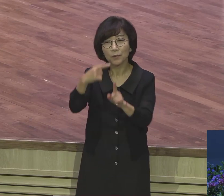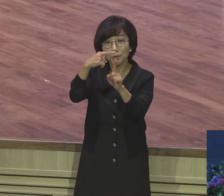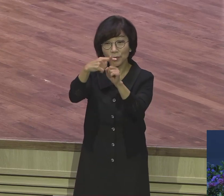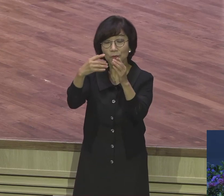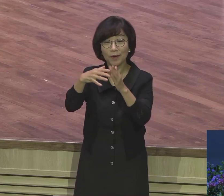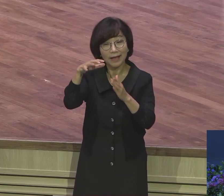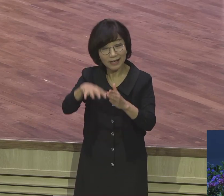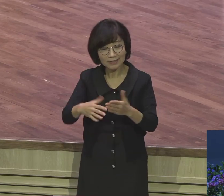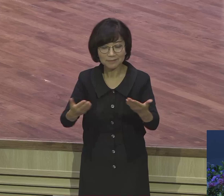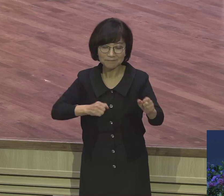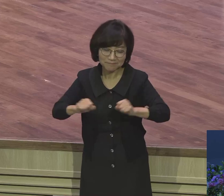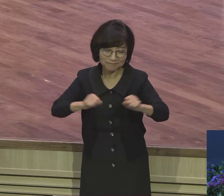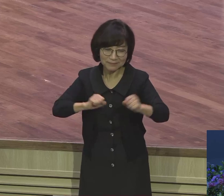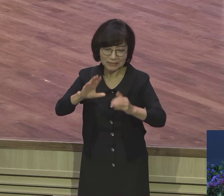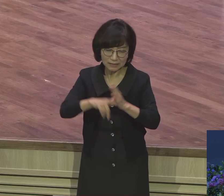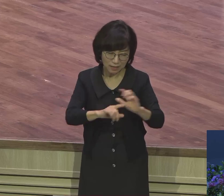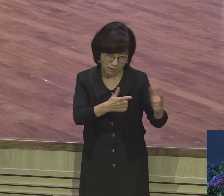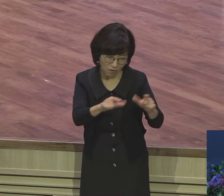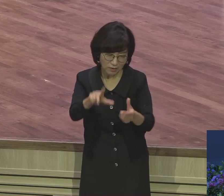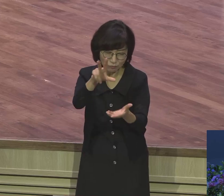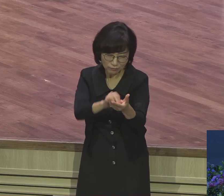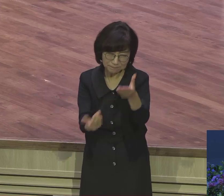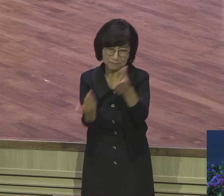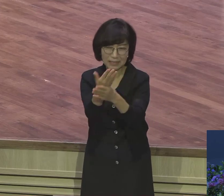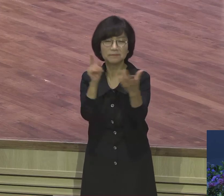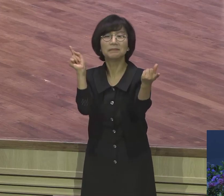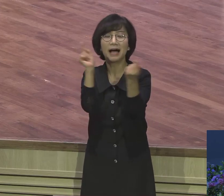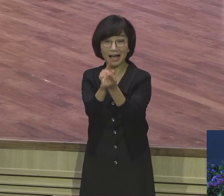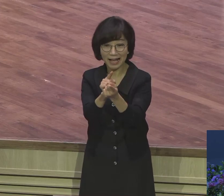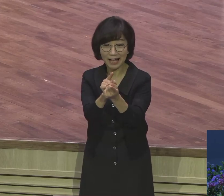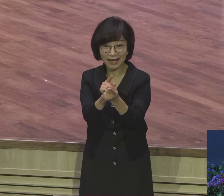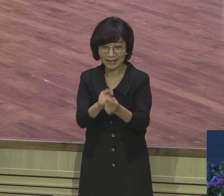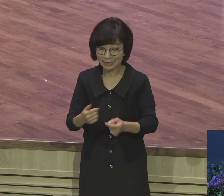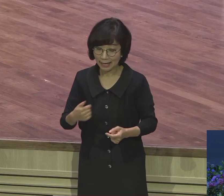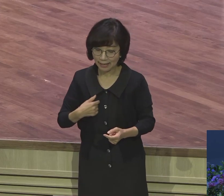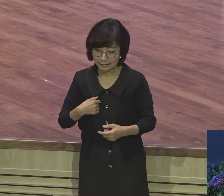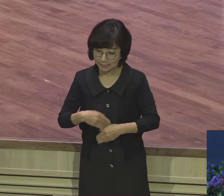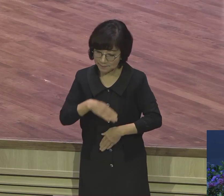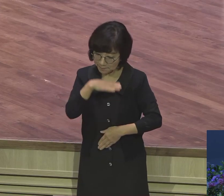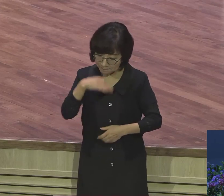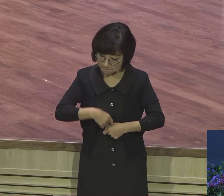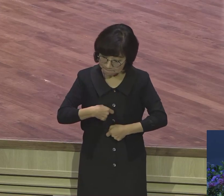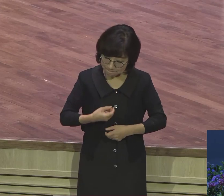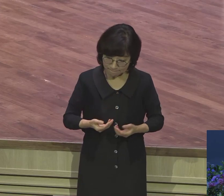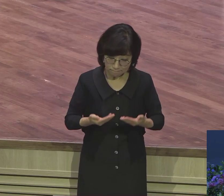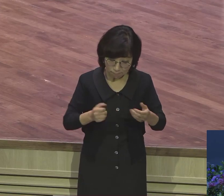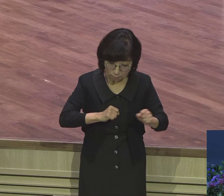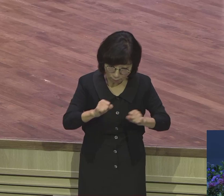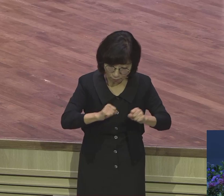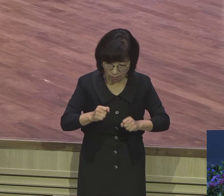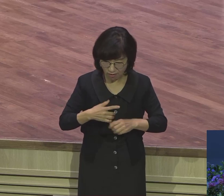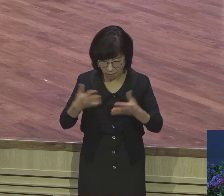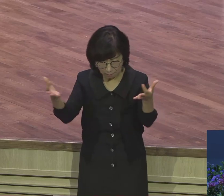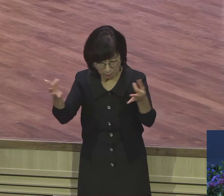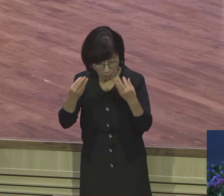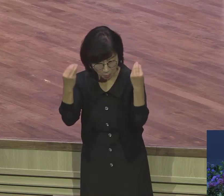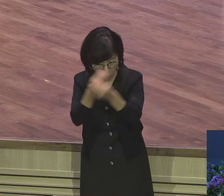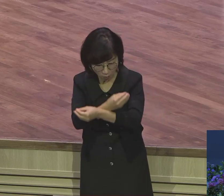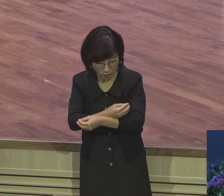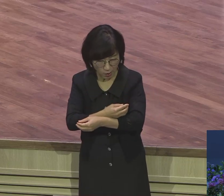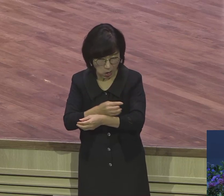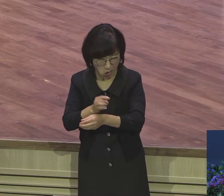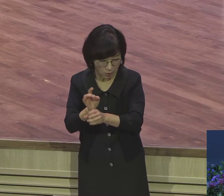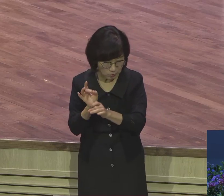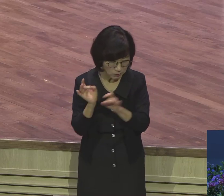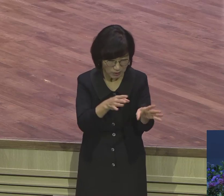온갖 문제 다 오게 돼 있어요. 나는 진심으로 하고 있는데 이 사람 이 말하고 저 사람 저 말하고 거짓말하고